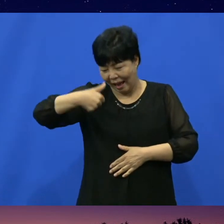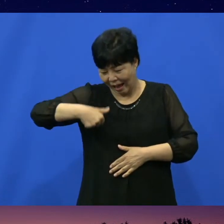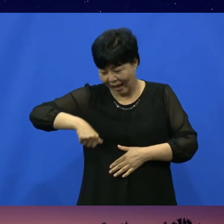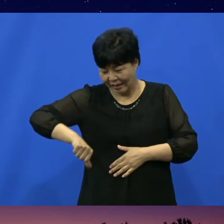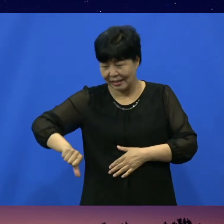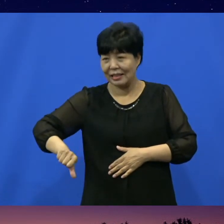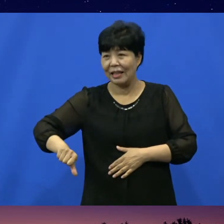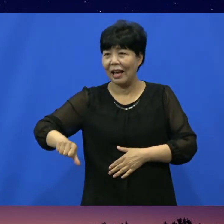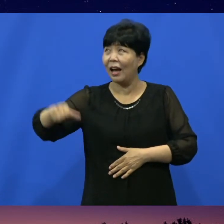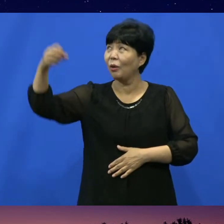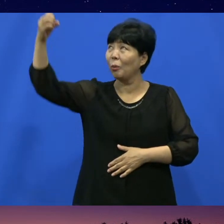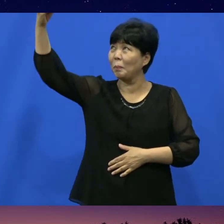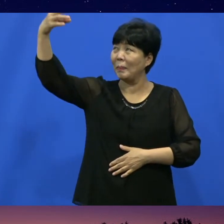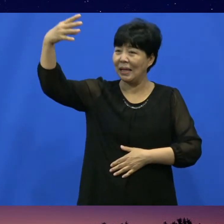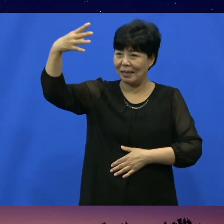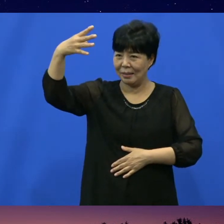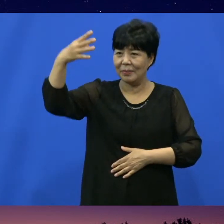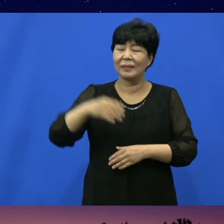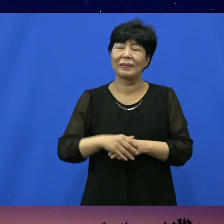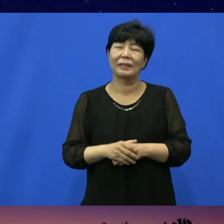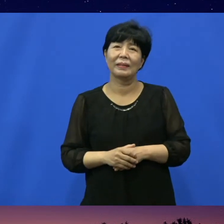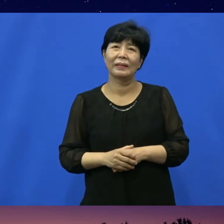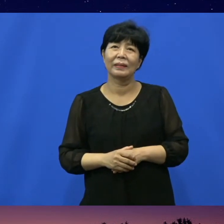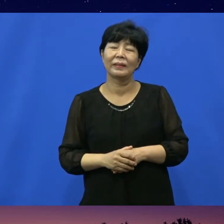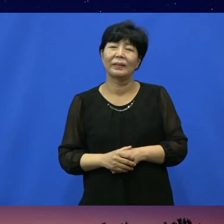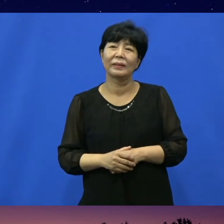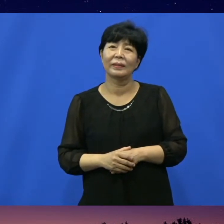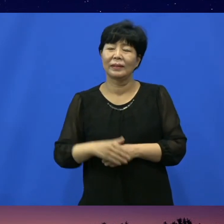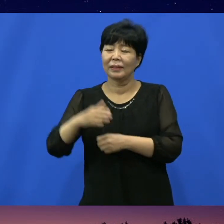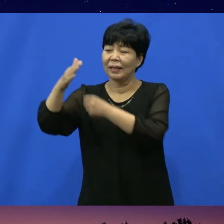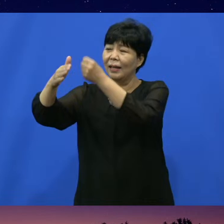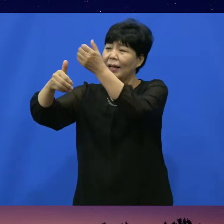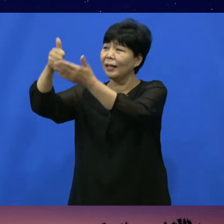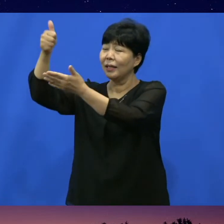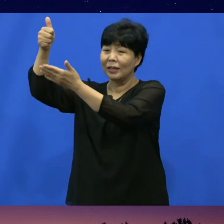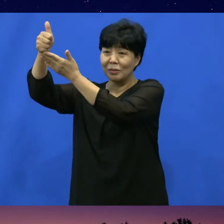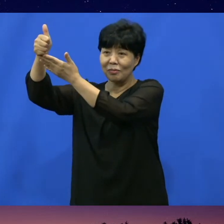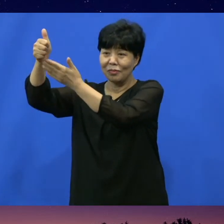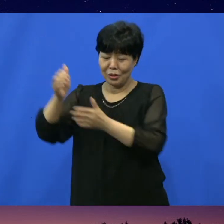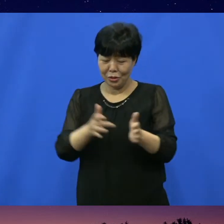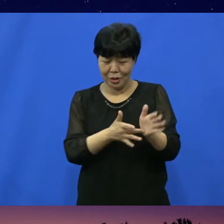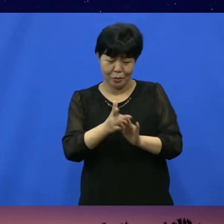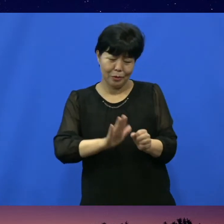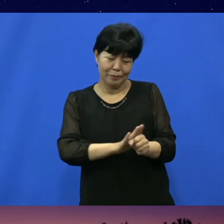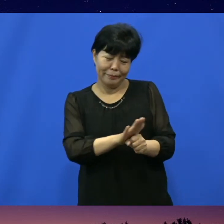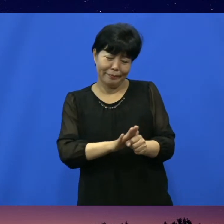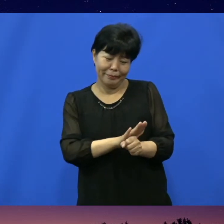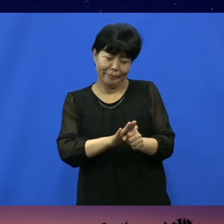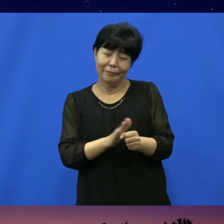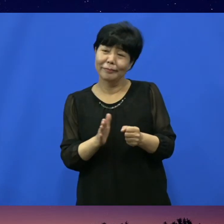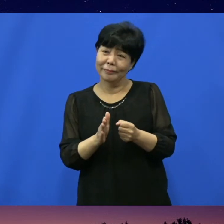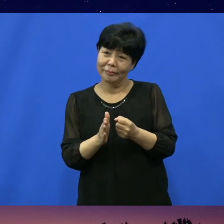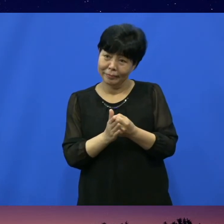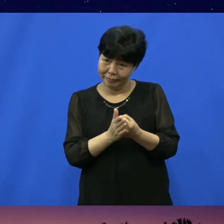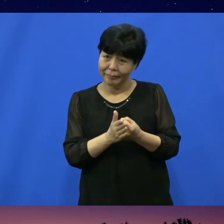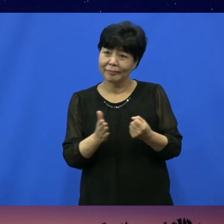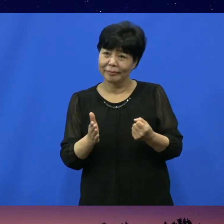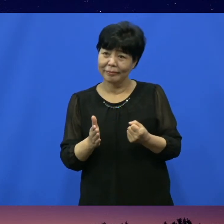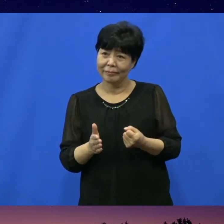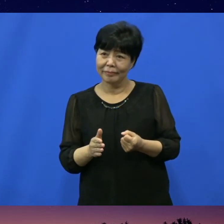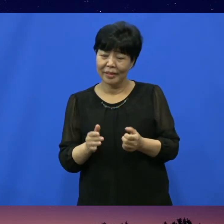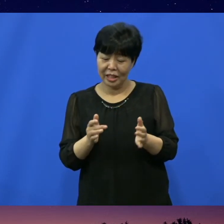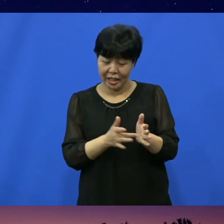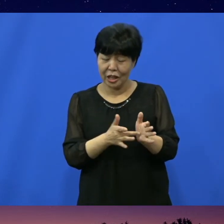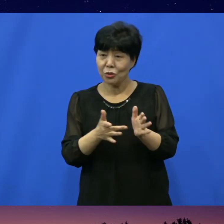나도 너희를 사랑하였으니, 그러니까 아버지로부터 아들이 사랑을 받고 그 사랑을 또 우리에게 흘려보내는